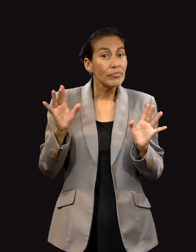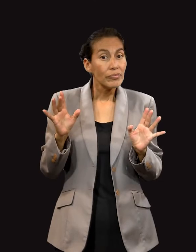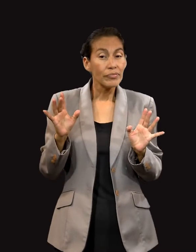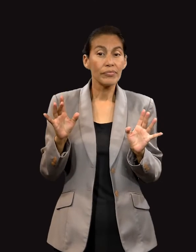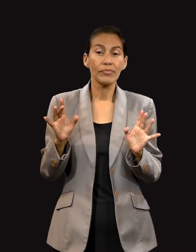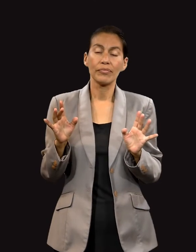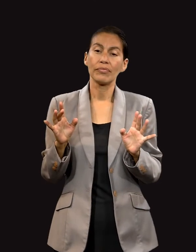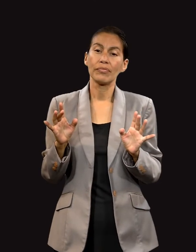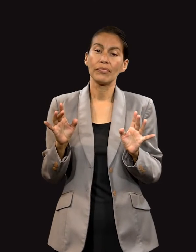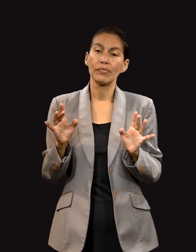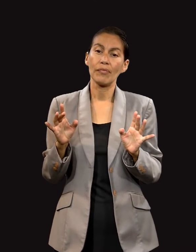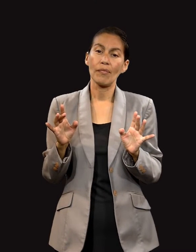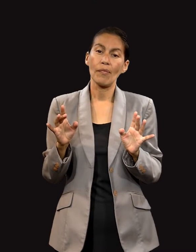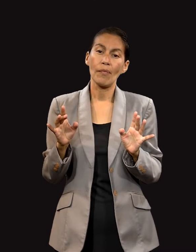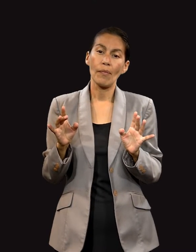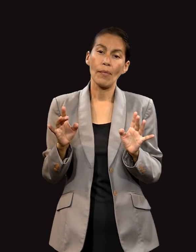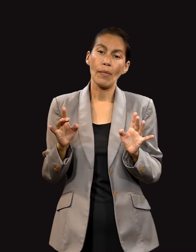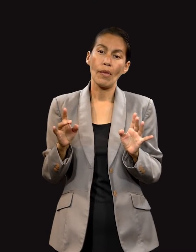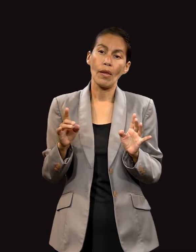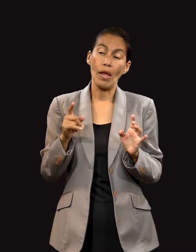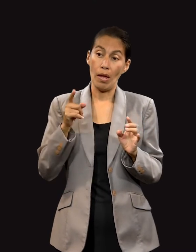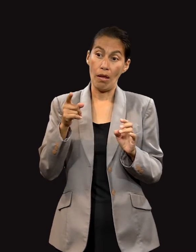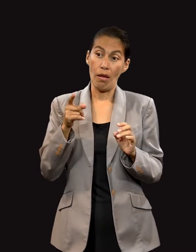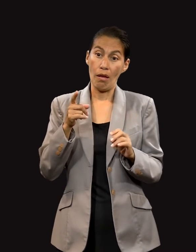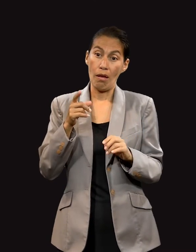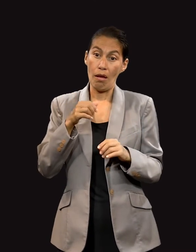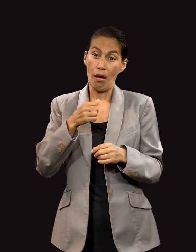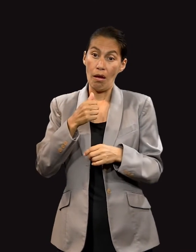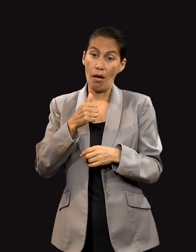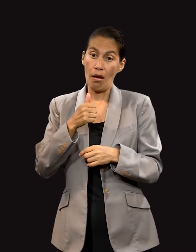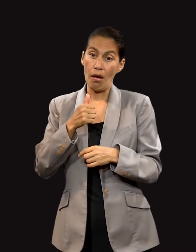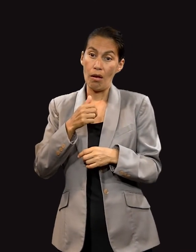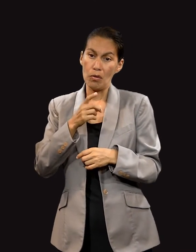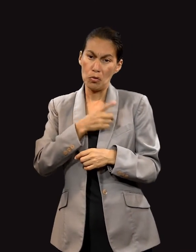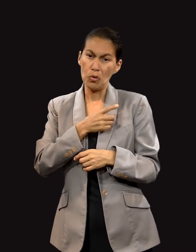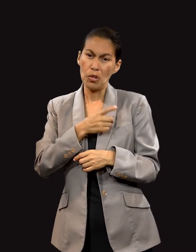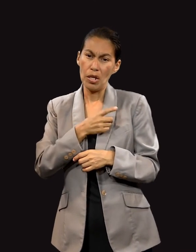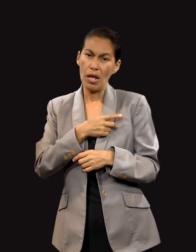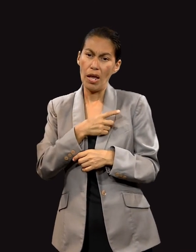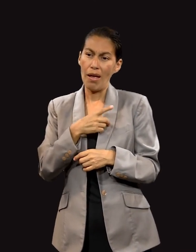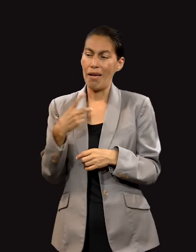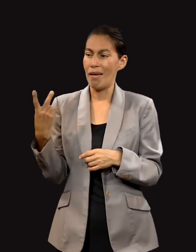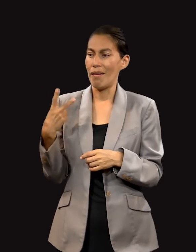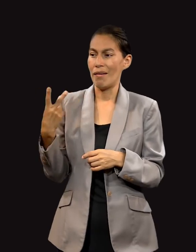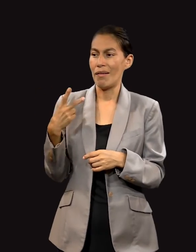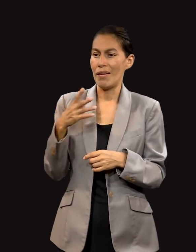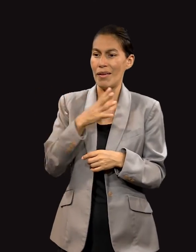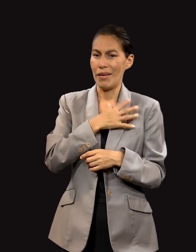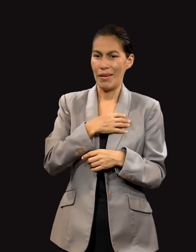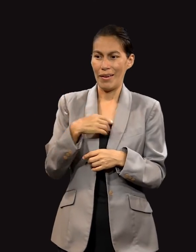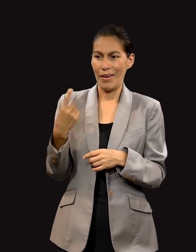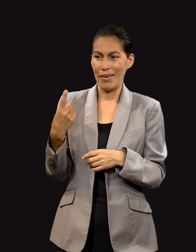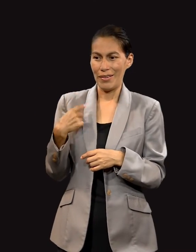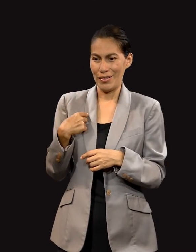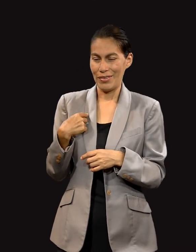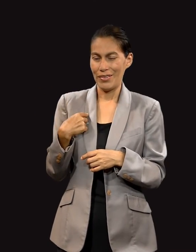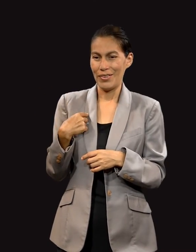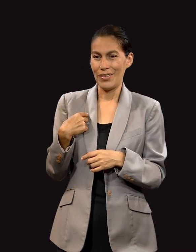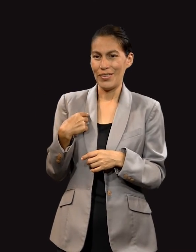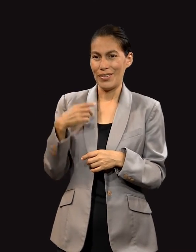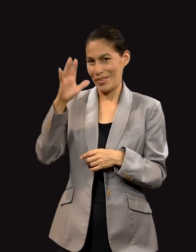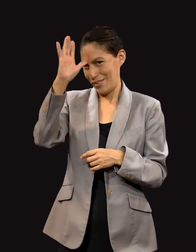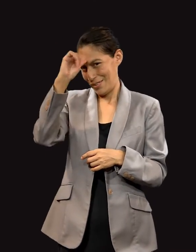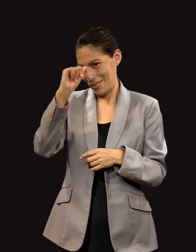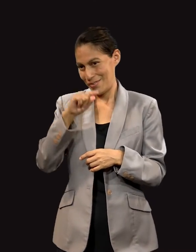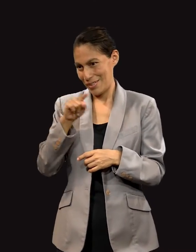Entonces, un día, este, supimos que ella estaba sola y sin dinero y nos pusimos de acuerdo a mi hija y yo para ir